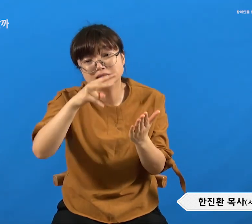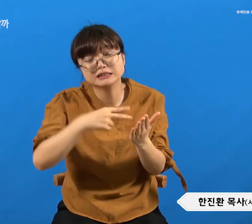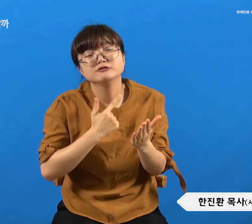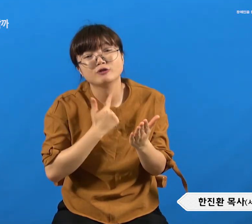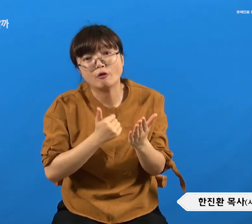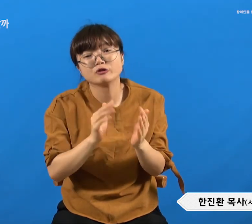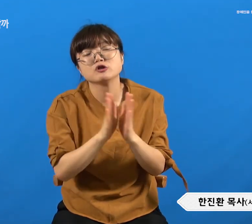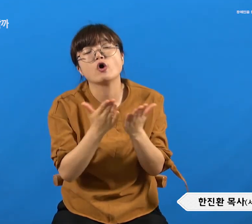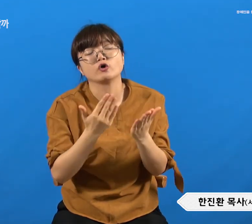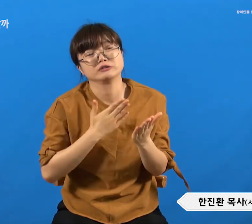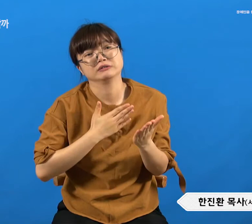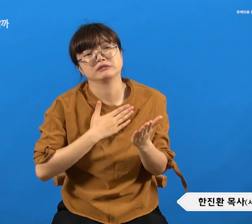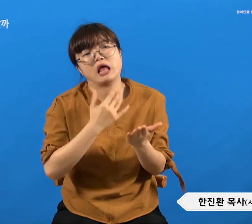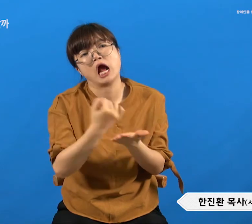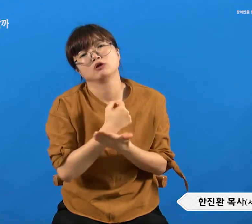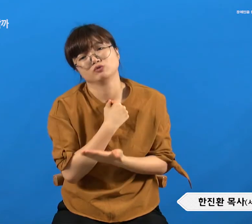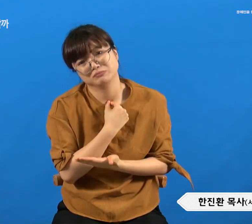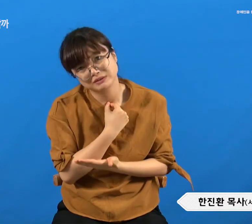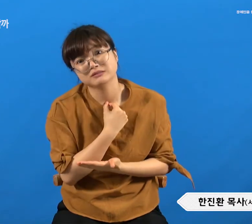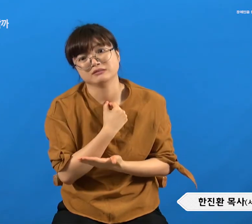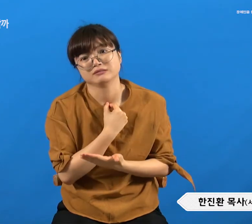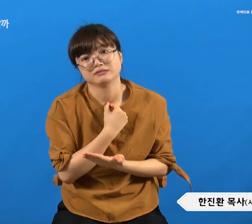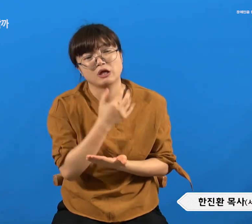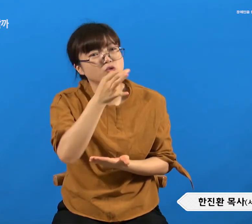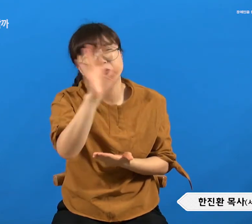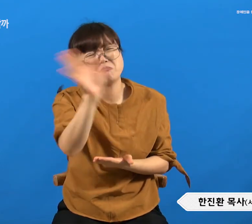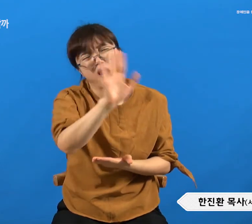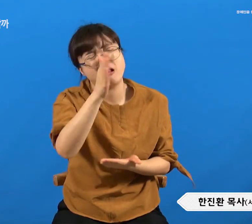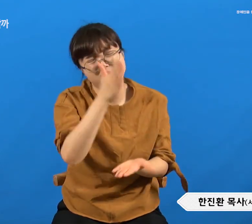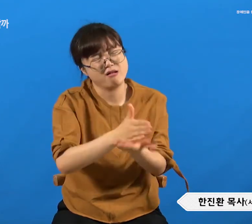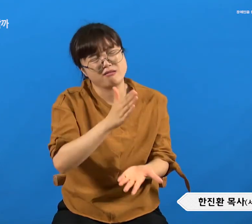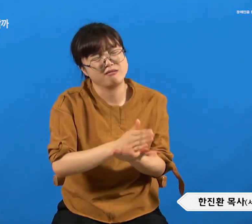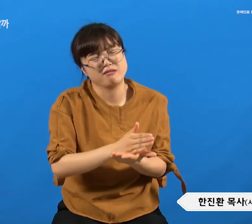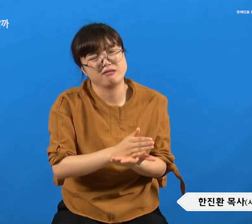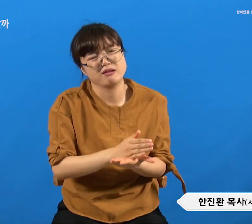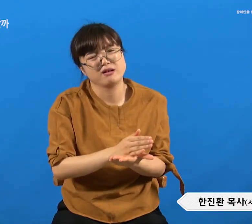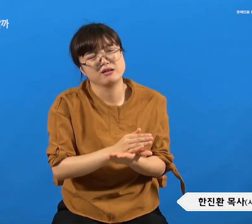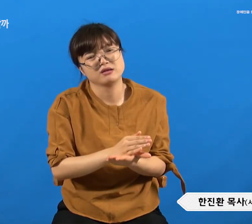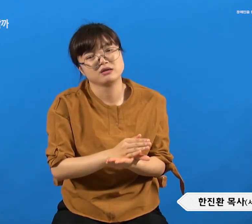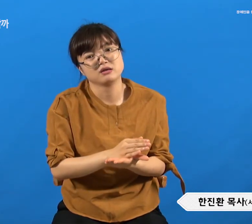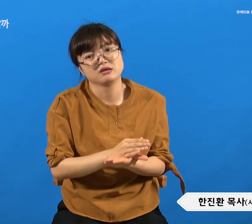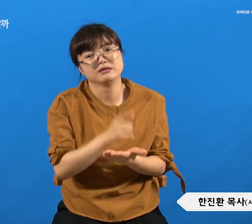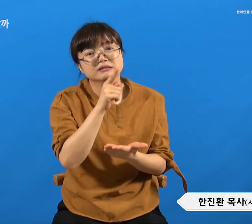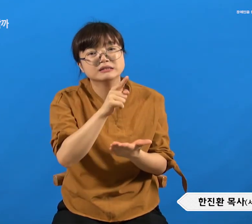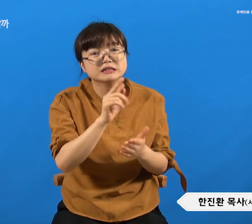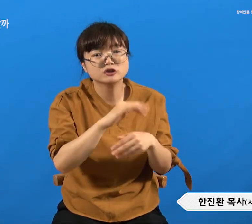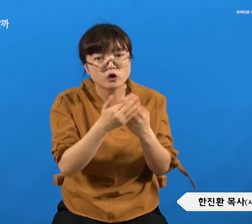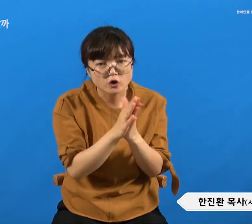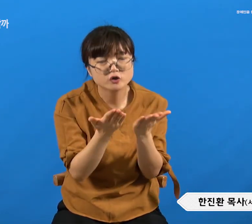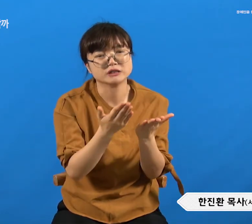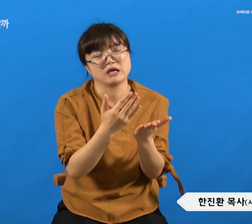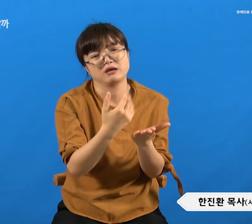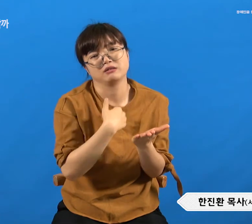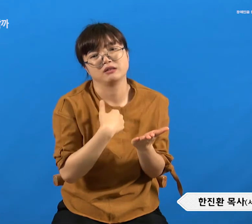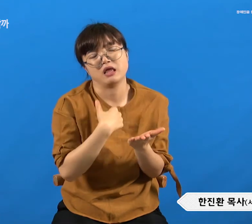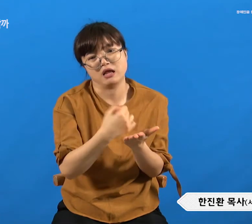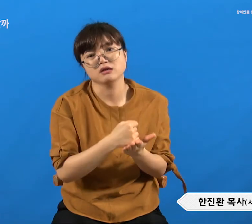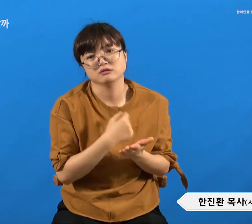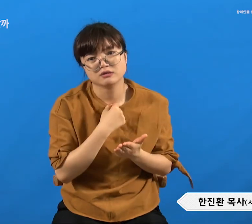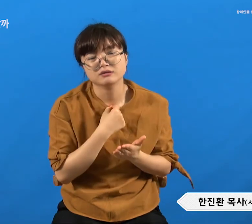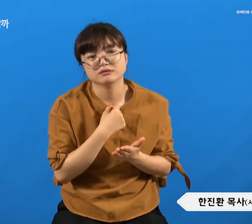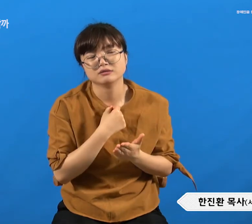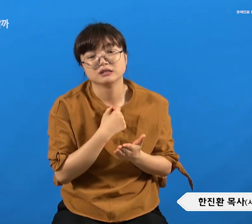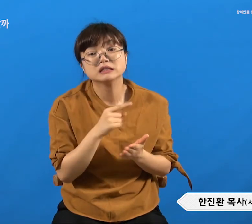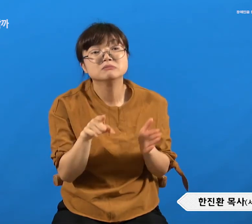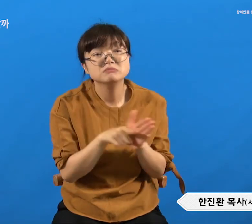그 성경책 내 간직하고 싶습니다. 갈피 묻어있는 그 눈물을 기억하고 싶습니다.